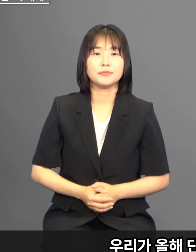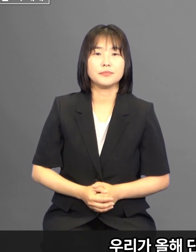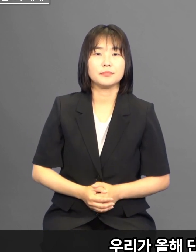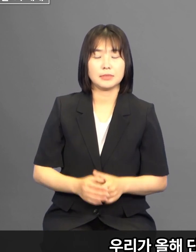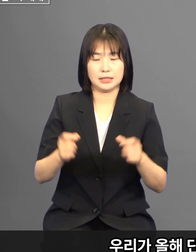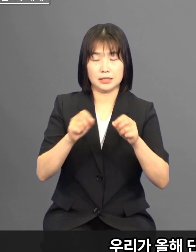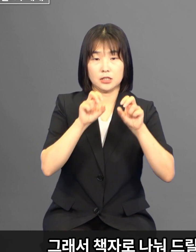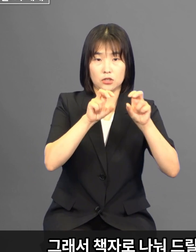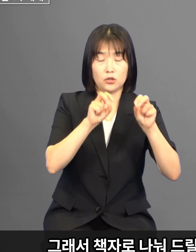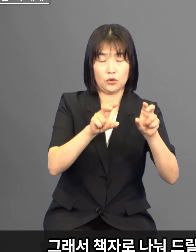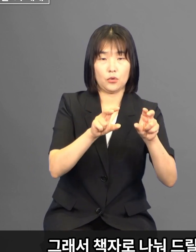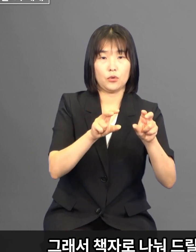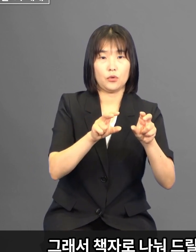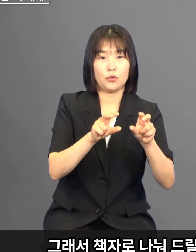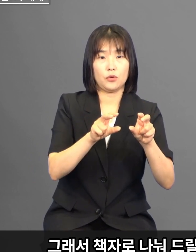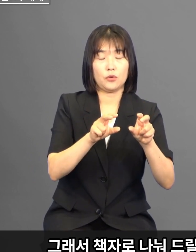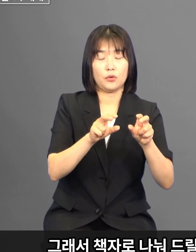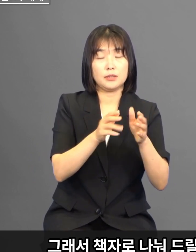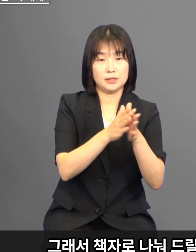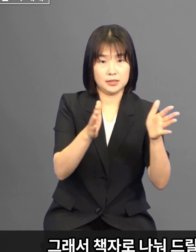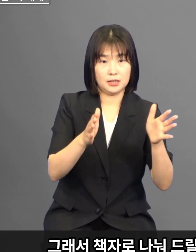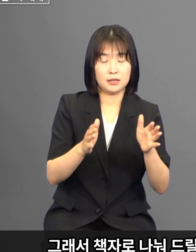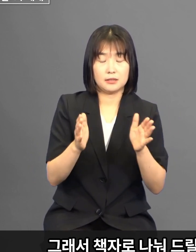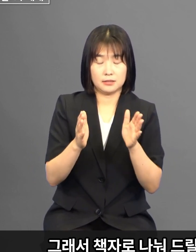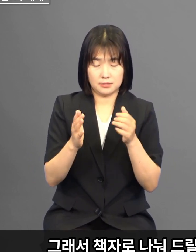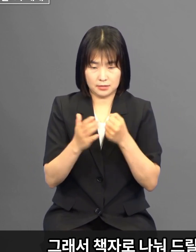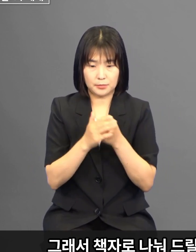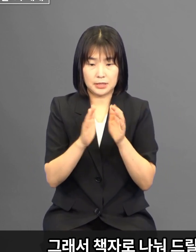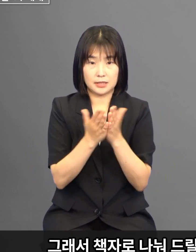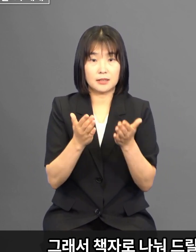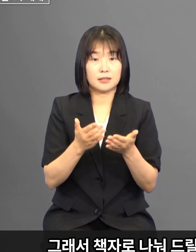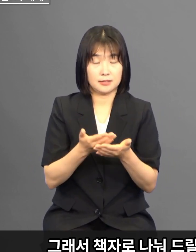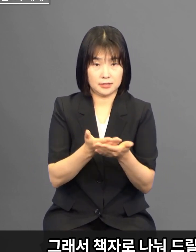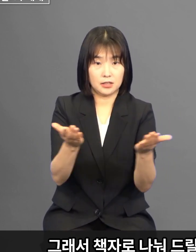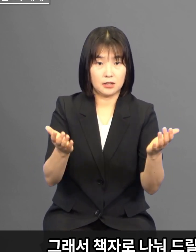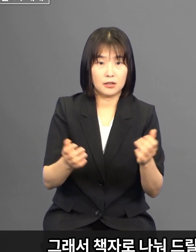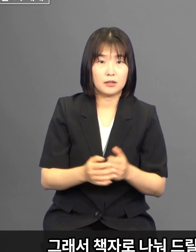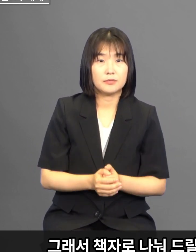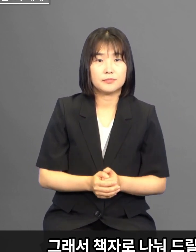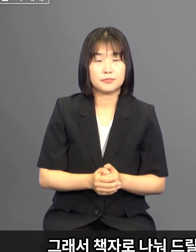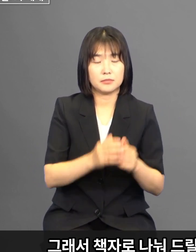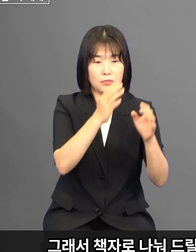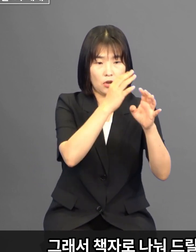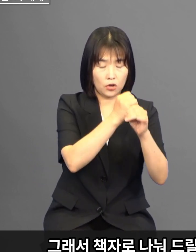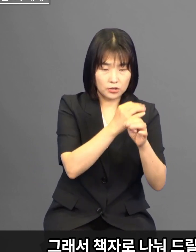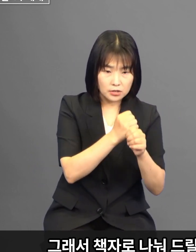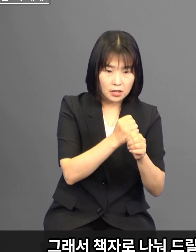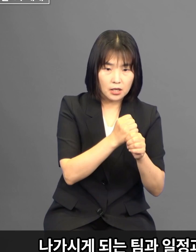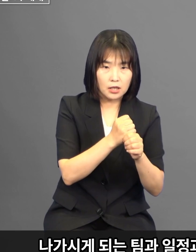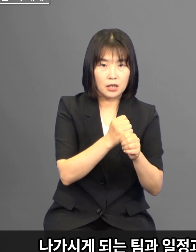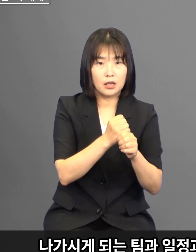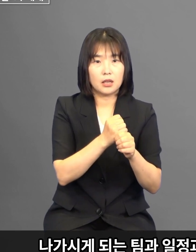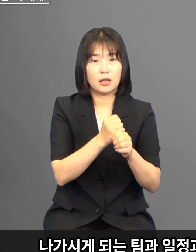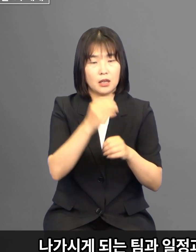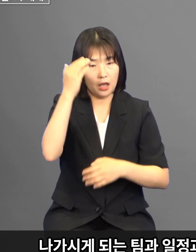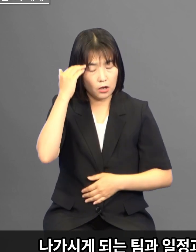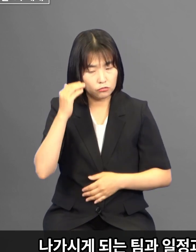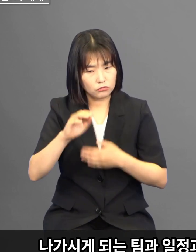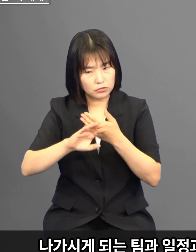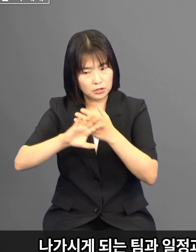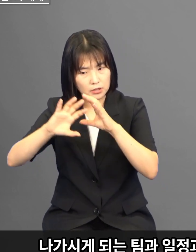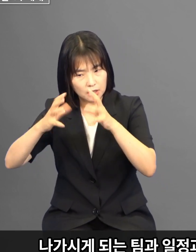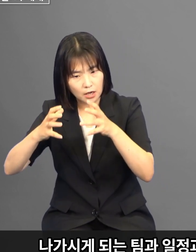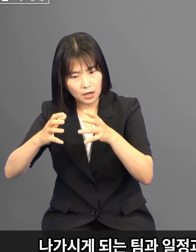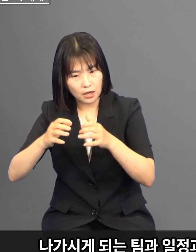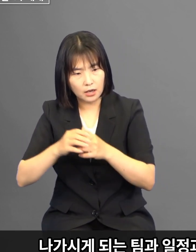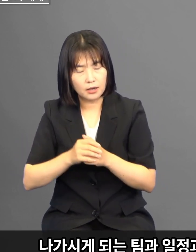단기 선교를 나가게 됩니다. 그래서 이제 이 책자를 나눠 드릴 텐데 보시면 이제 날짜별로 국내, 해외에 나가시게 되는 팀과